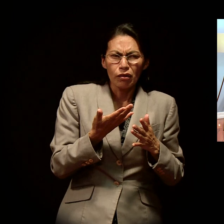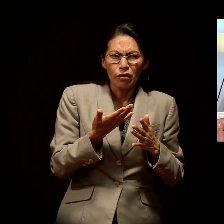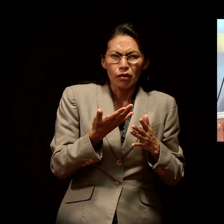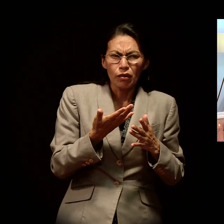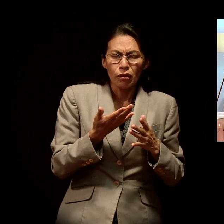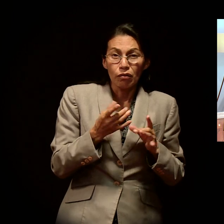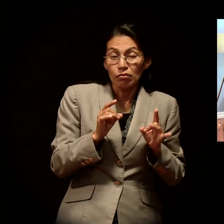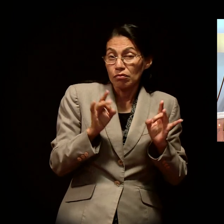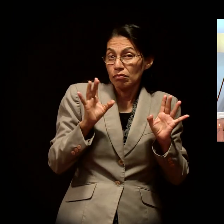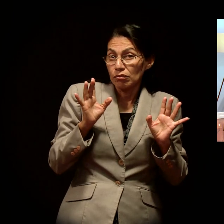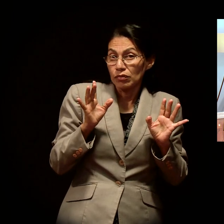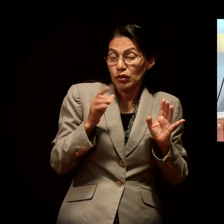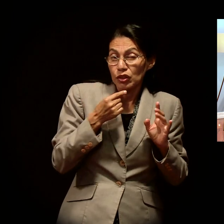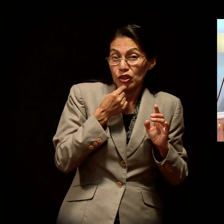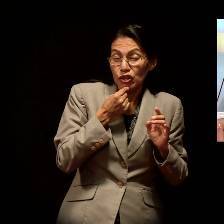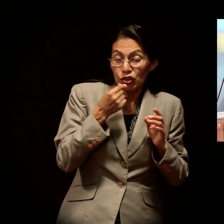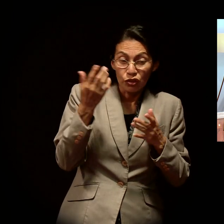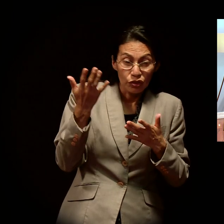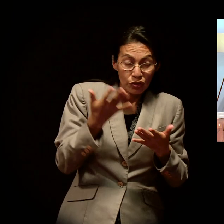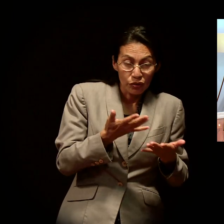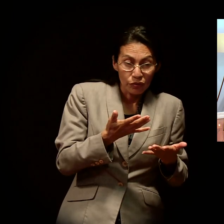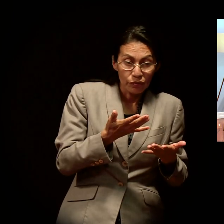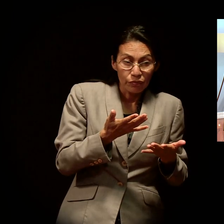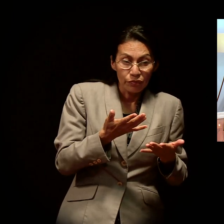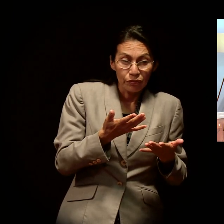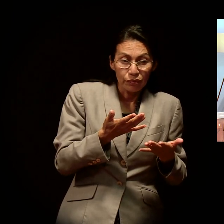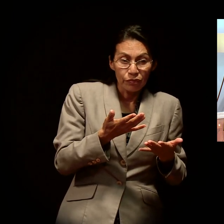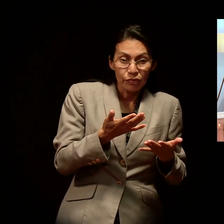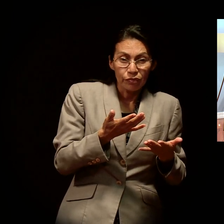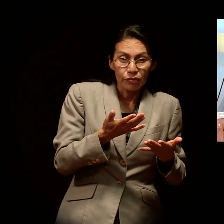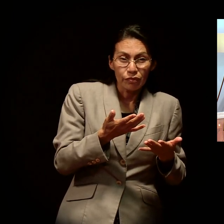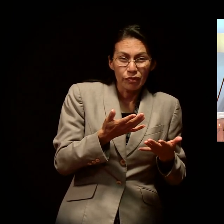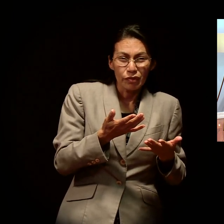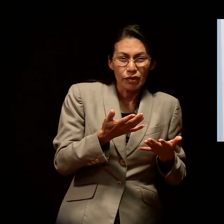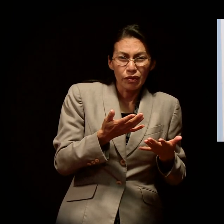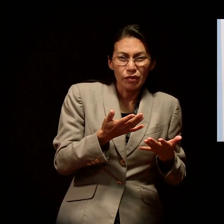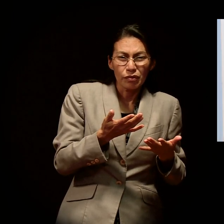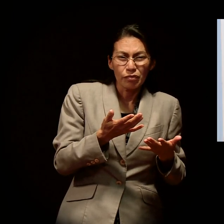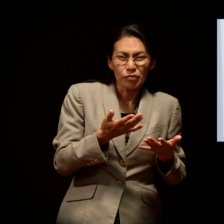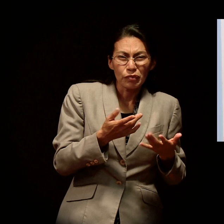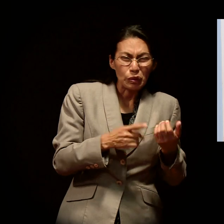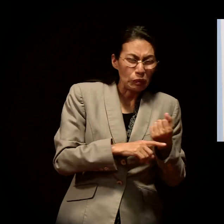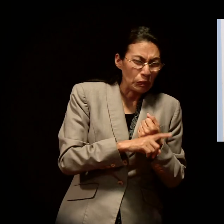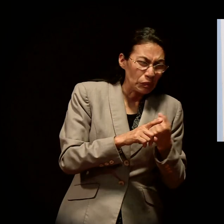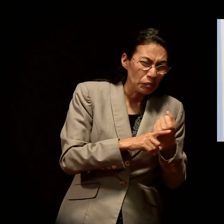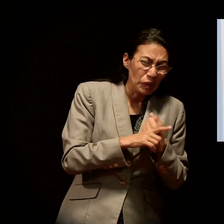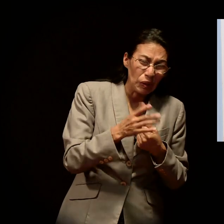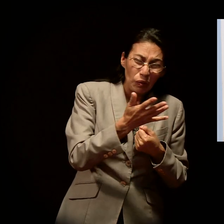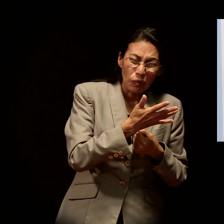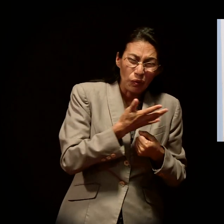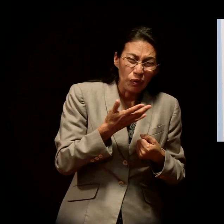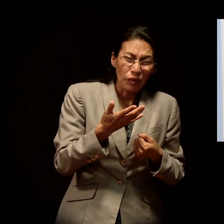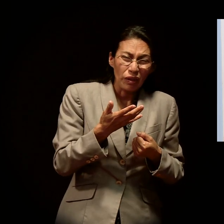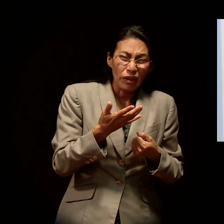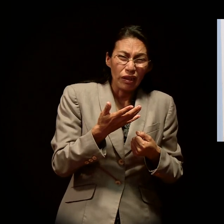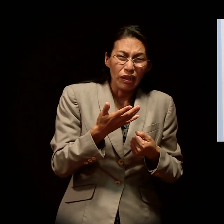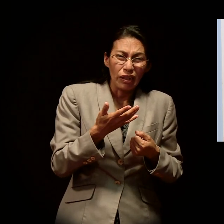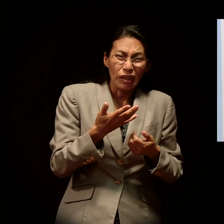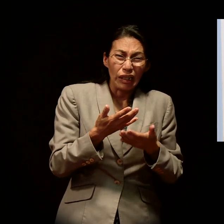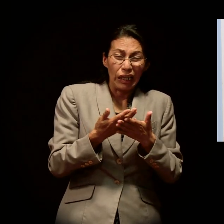de estos niños que llegó con un contingente muy grande debido a la guerra